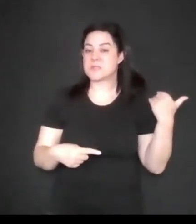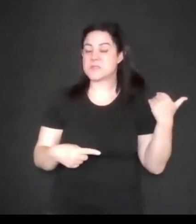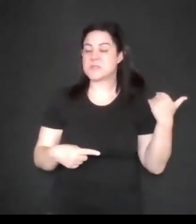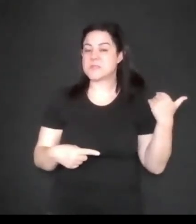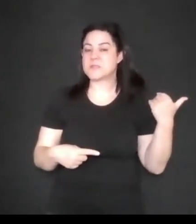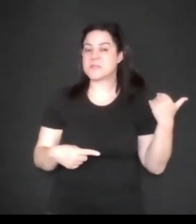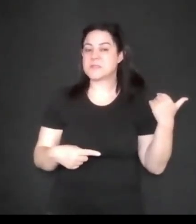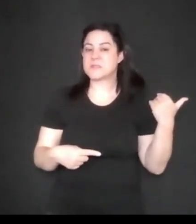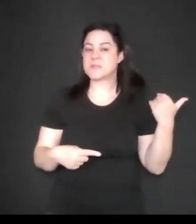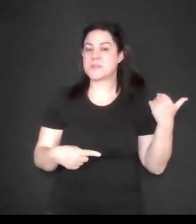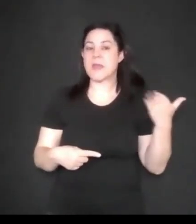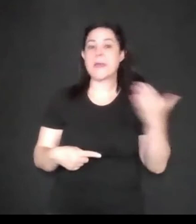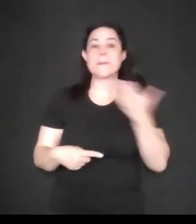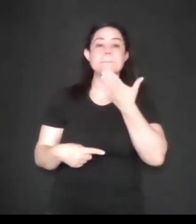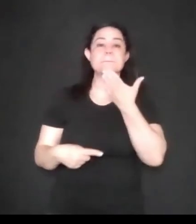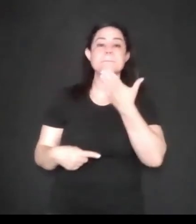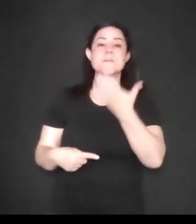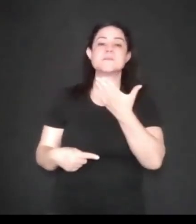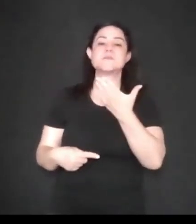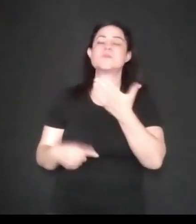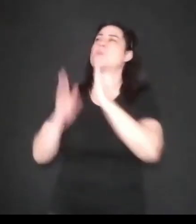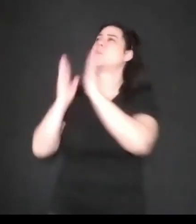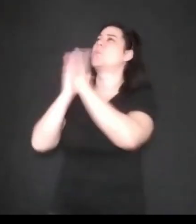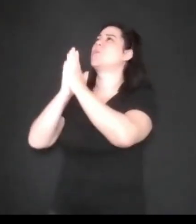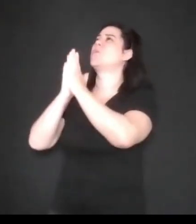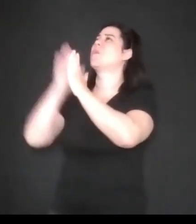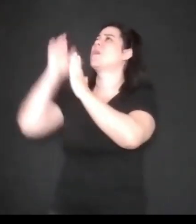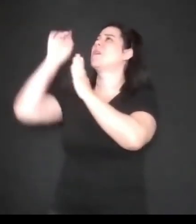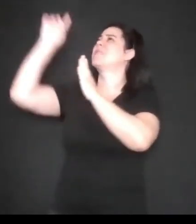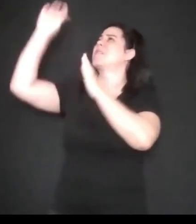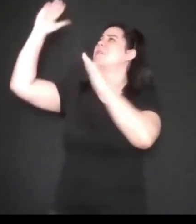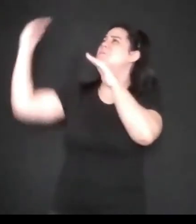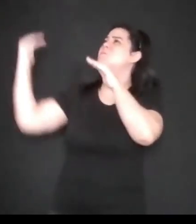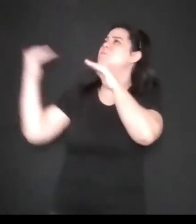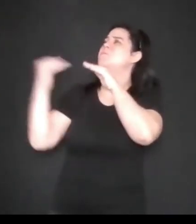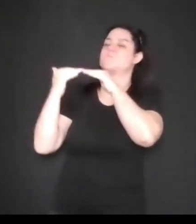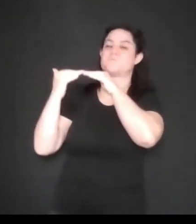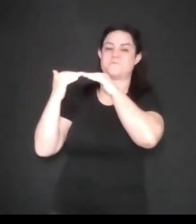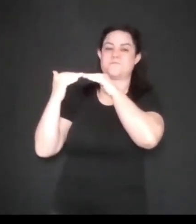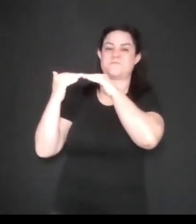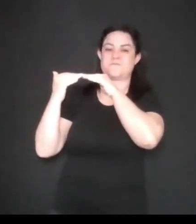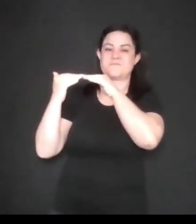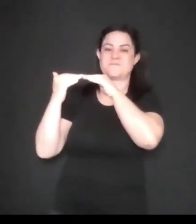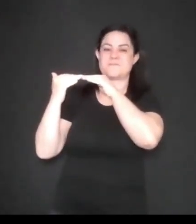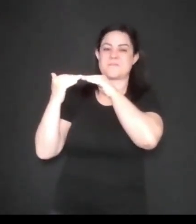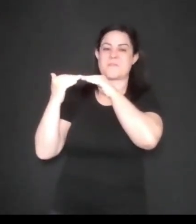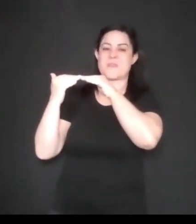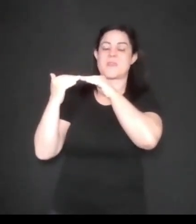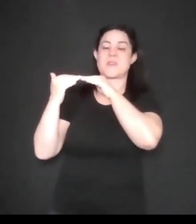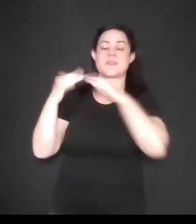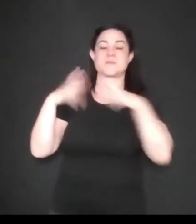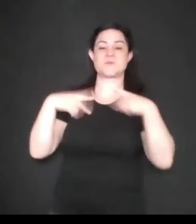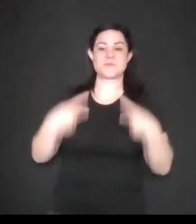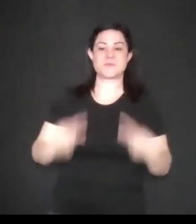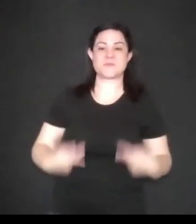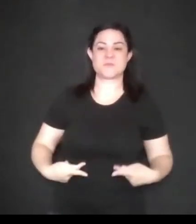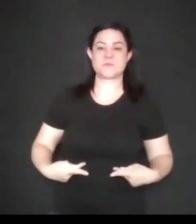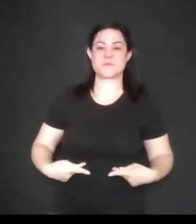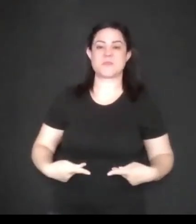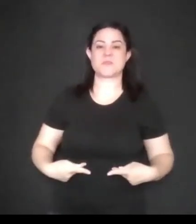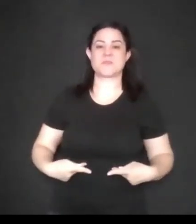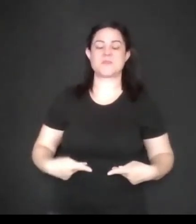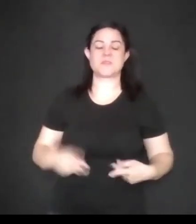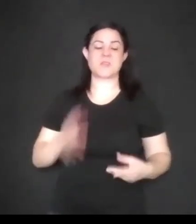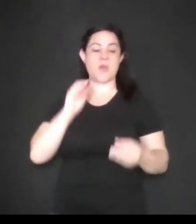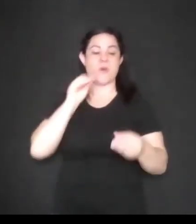que pedia, né? Ser propício a mim. Era o homem que solicitava, era o homem que levava a oferta e pedia à